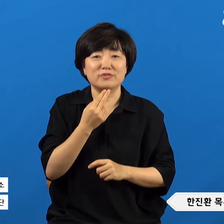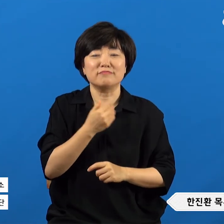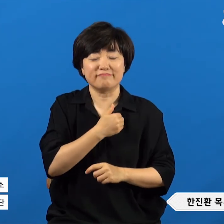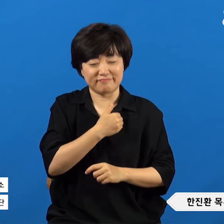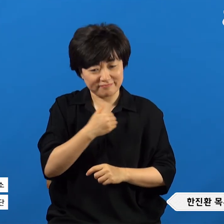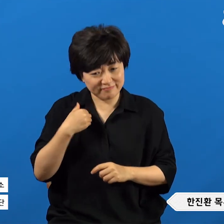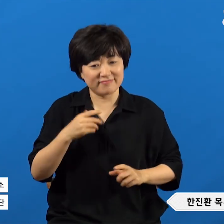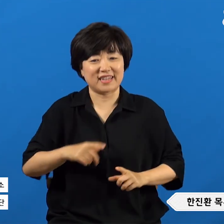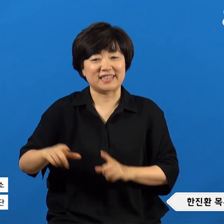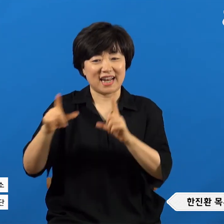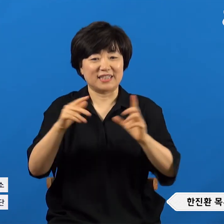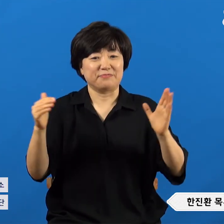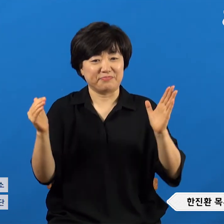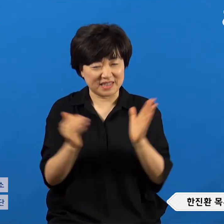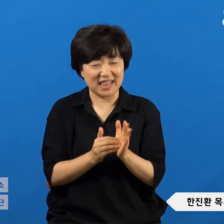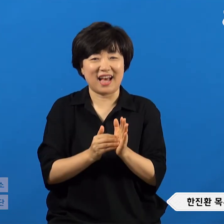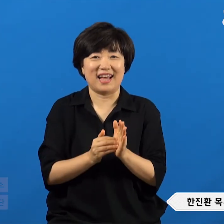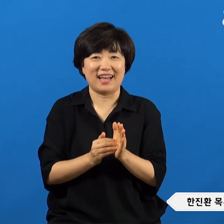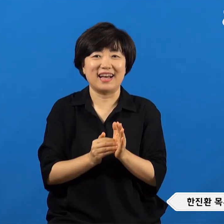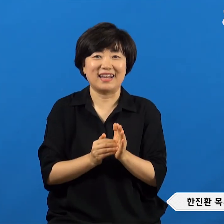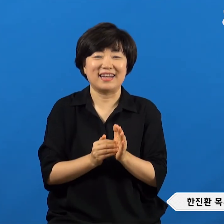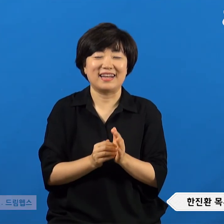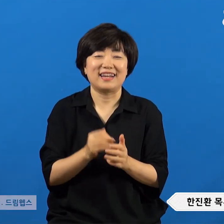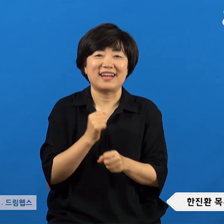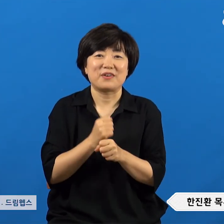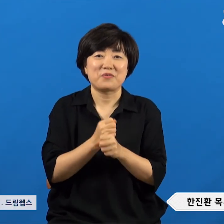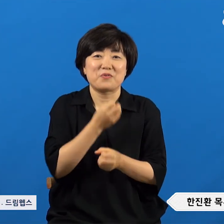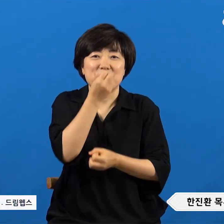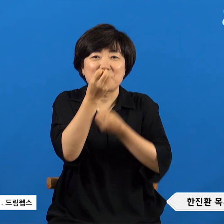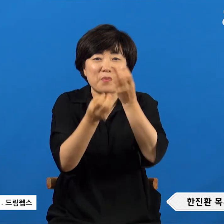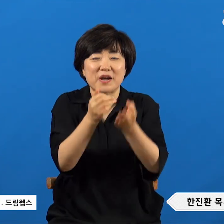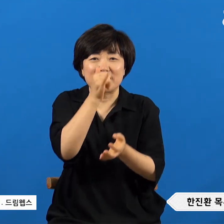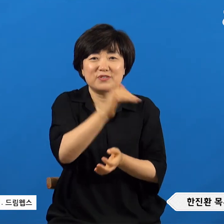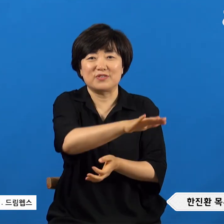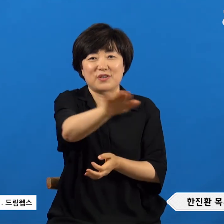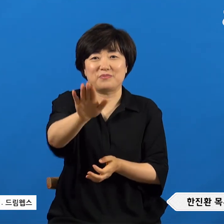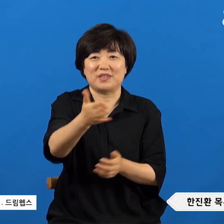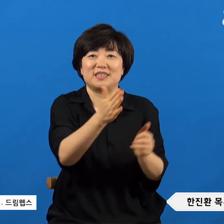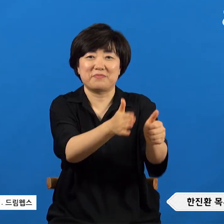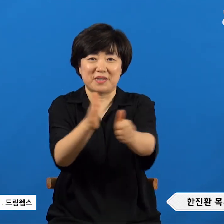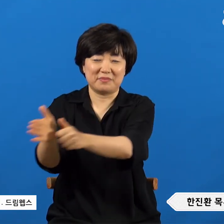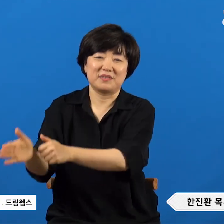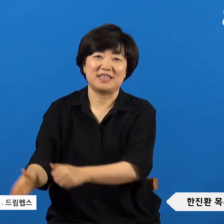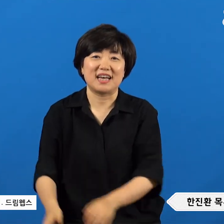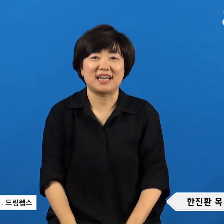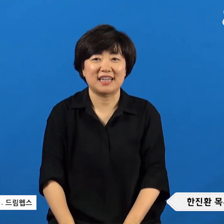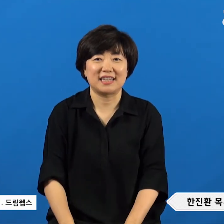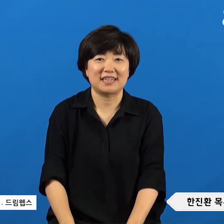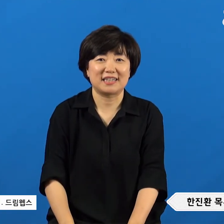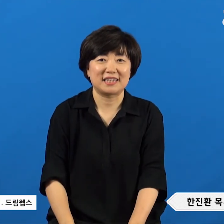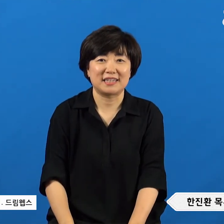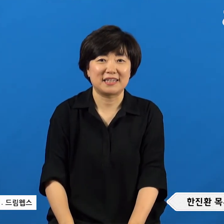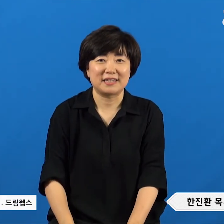일했습니다. 그렇게 고백할 수 있는 우리 모두가 될 수 있기를 진심으로 바랍니다.